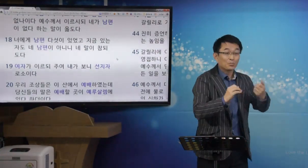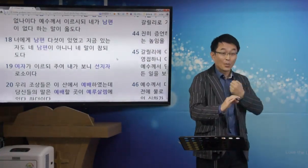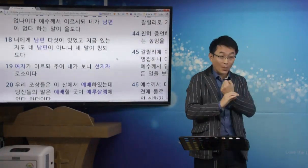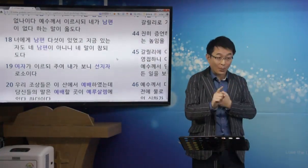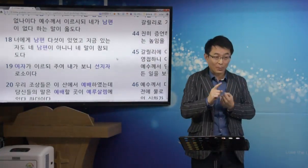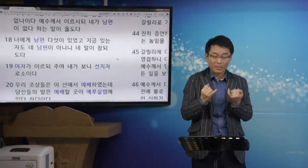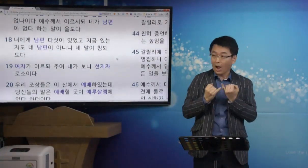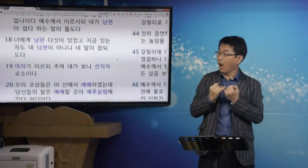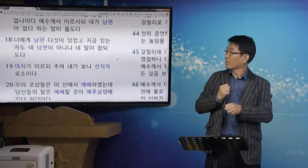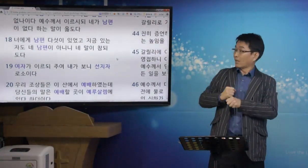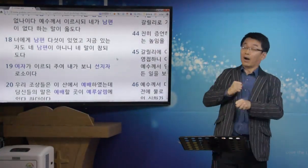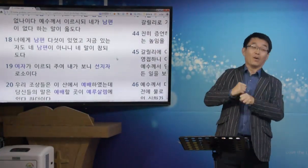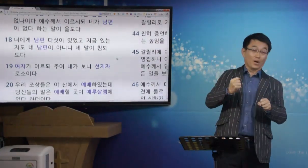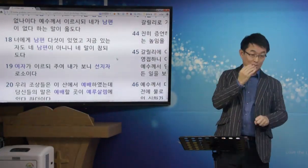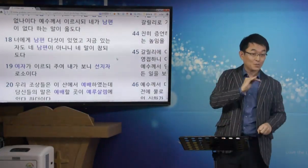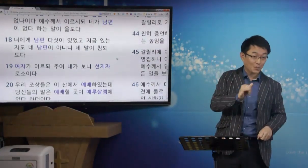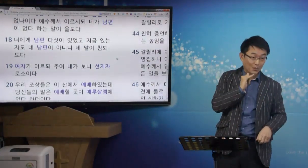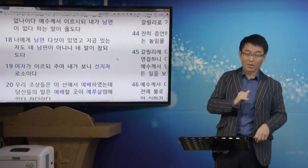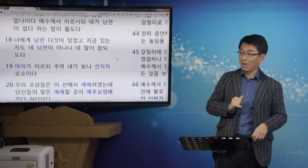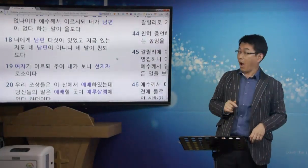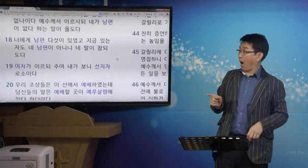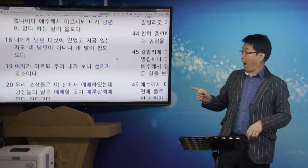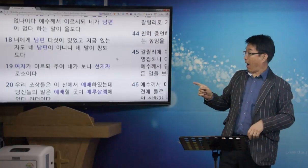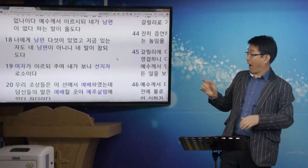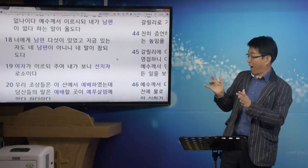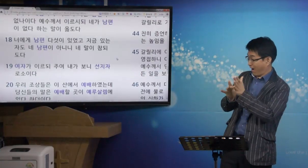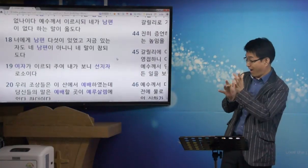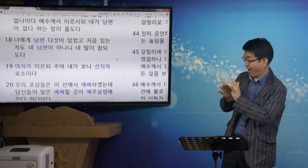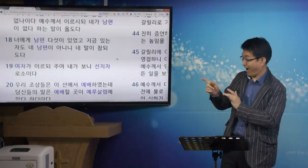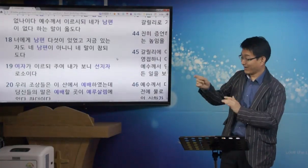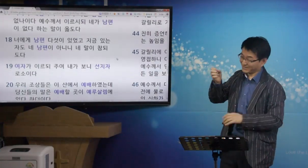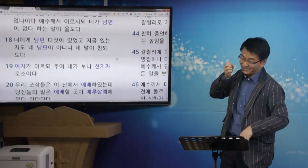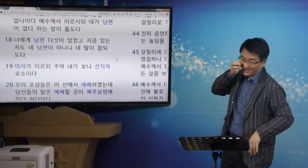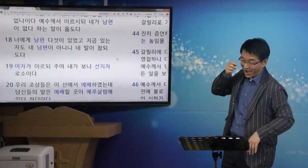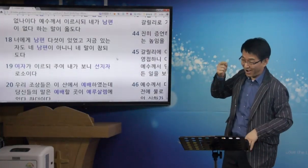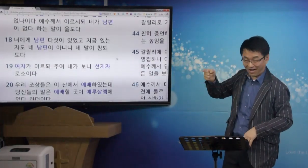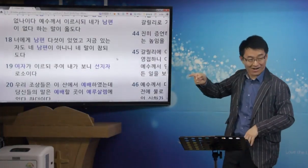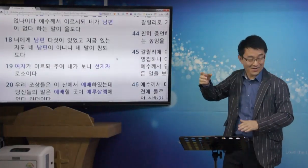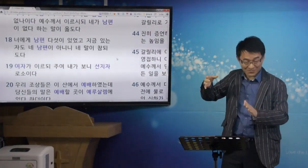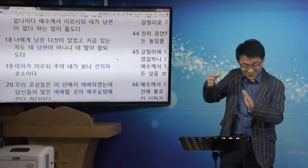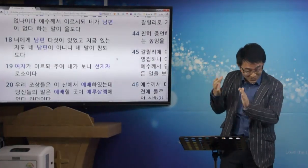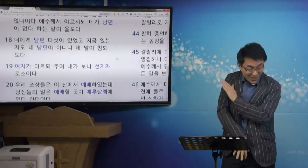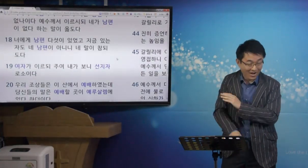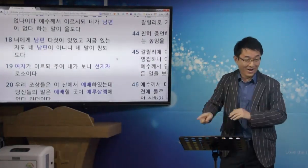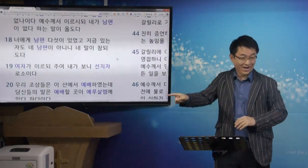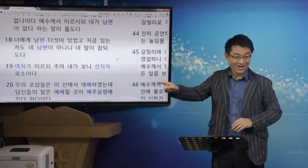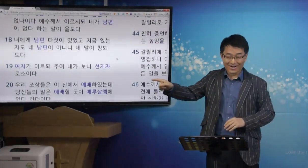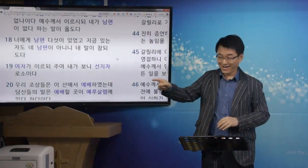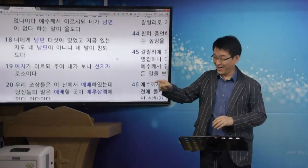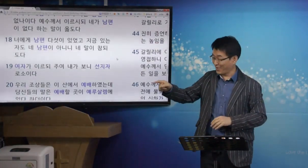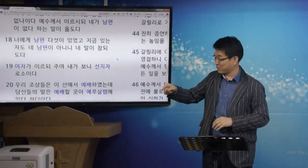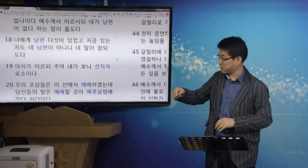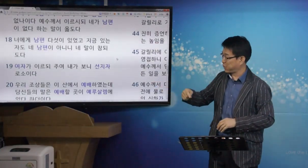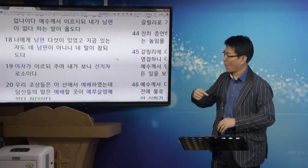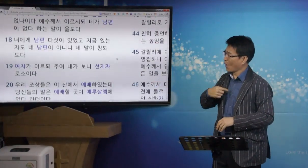없고 여자의 사생활을 이렇게 파헤치는 여자가 당황할 수밖에 없는 참 이상한